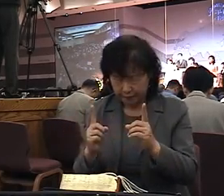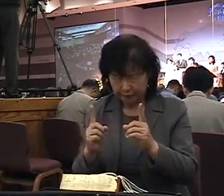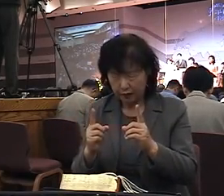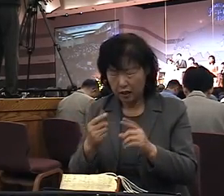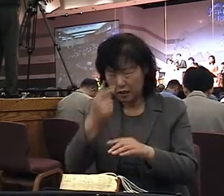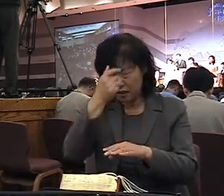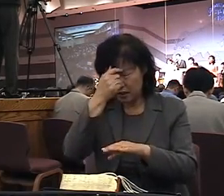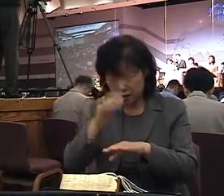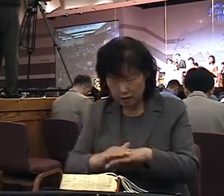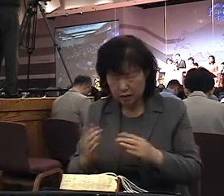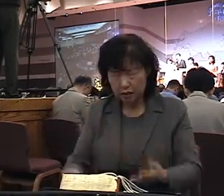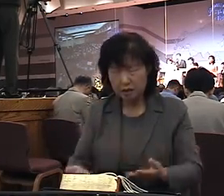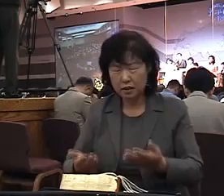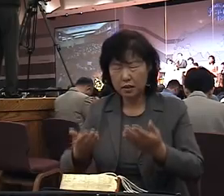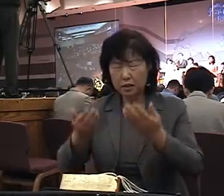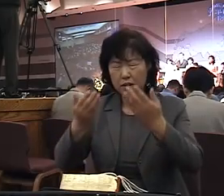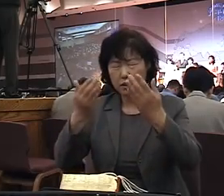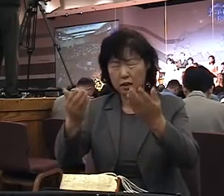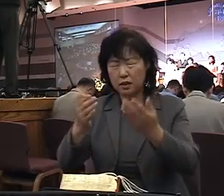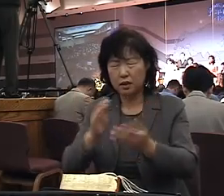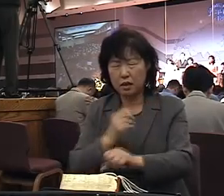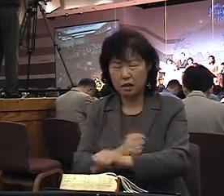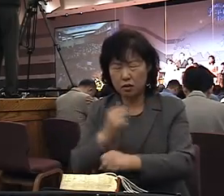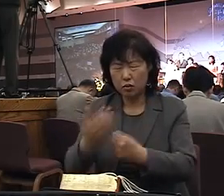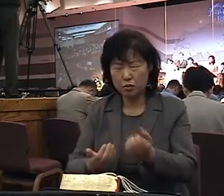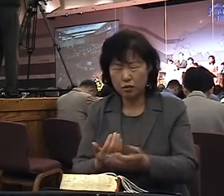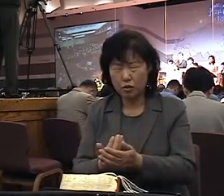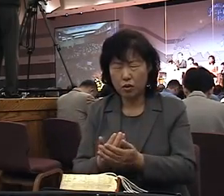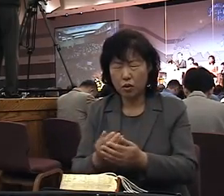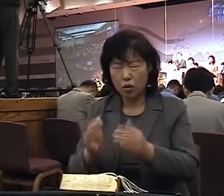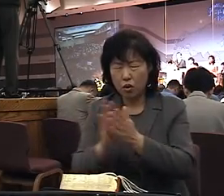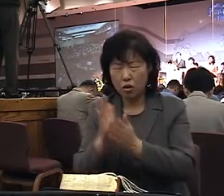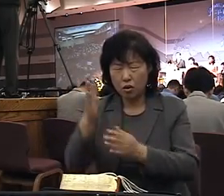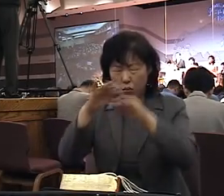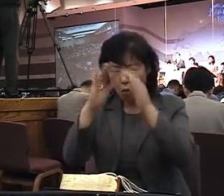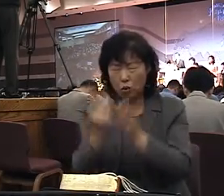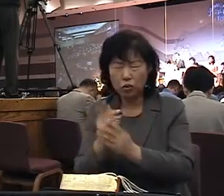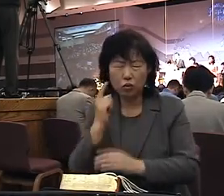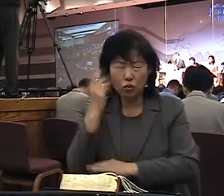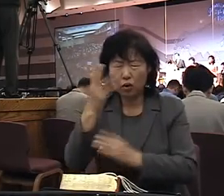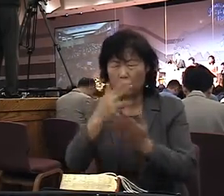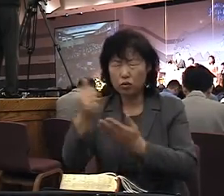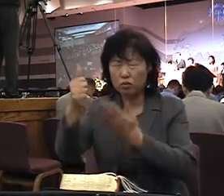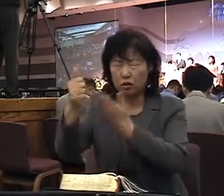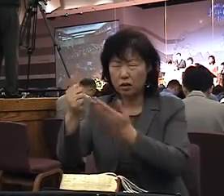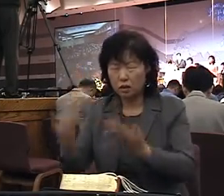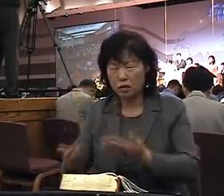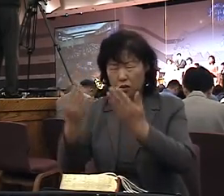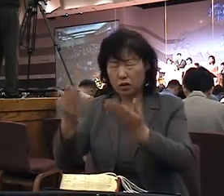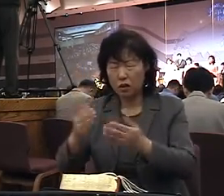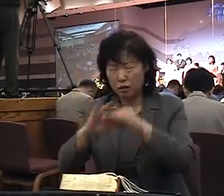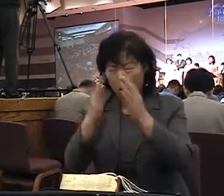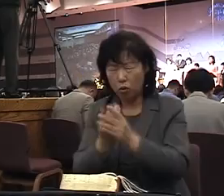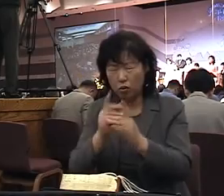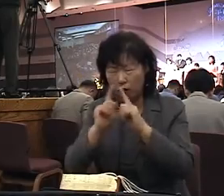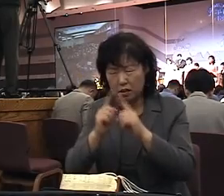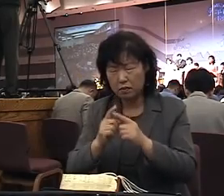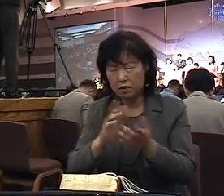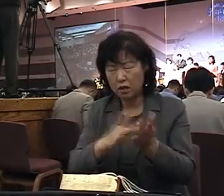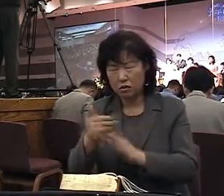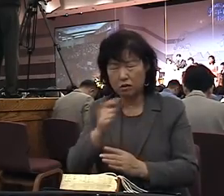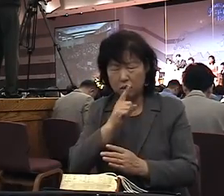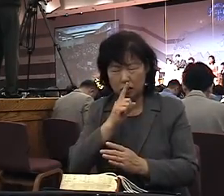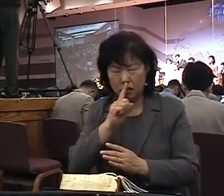되게 하여 주시옵소서. 아멘. 할렐루야. 모든 영광 주님께 올려드리올 때 이 모든 말씀 예수님의 이름으로